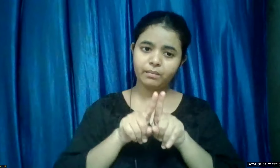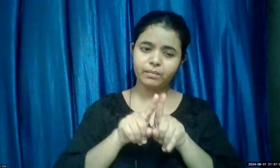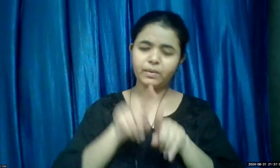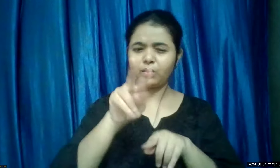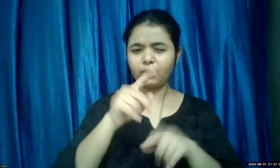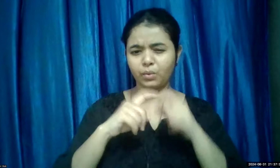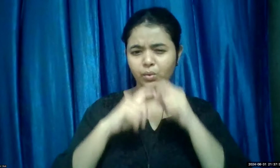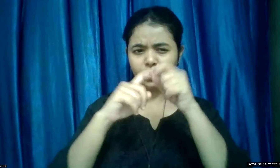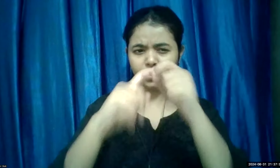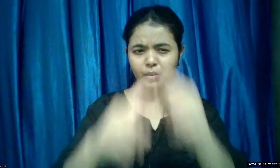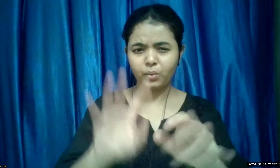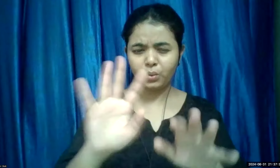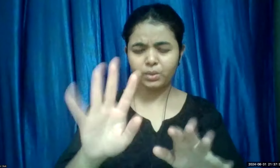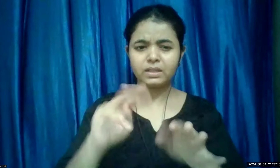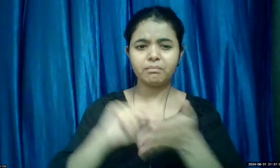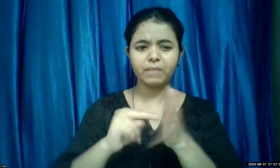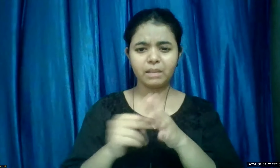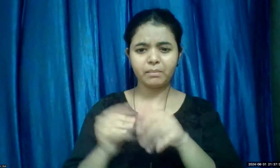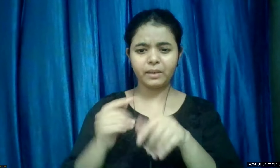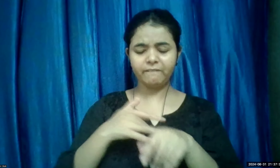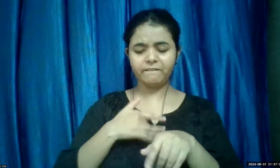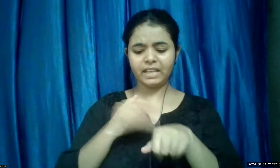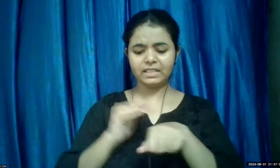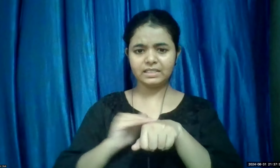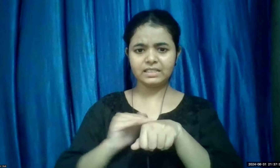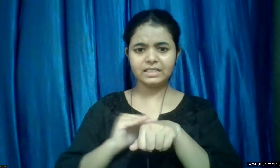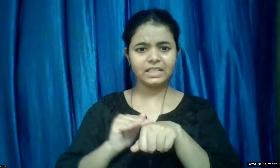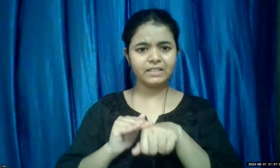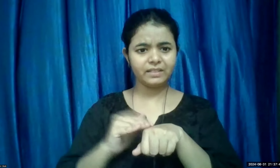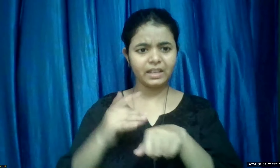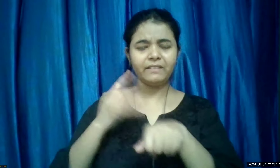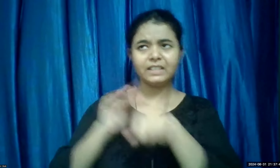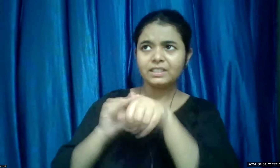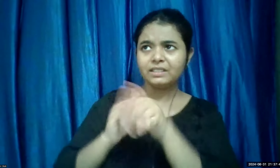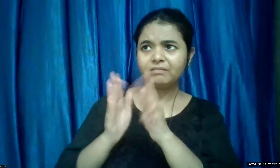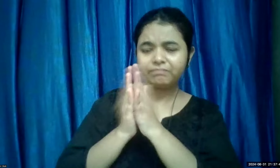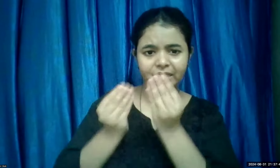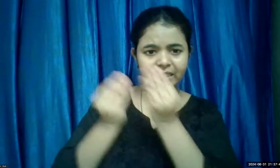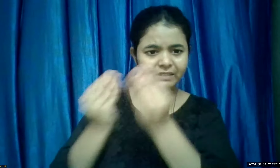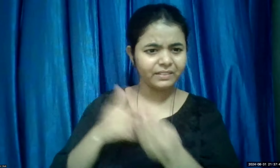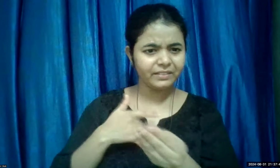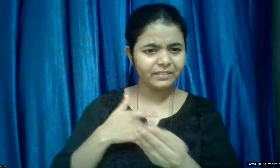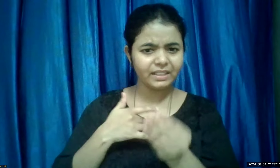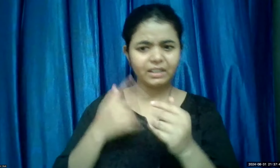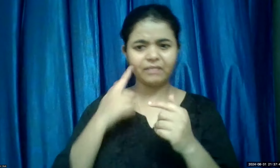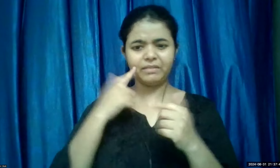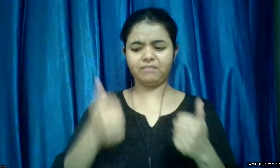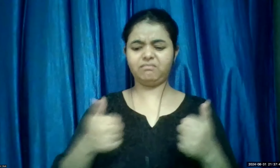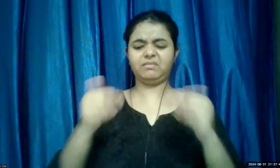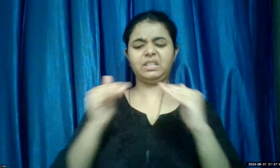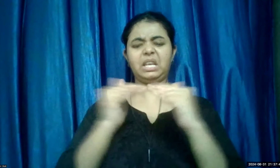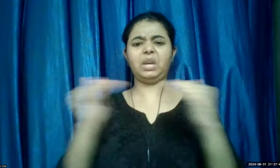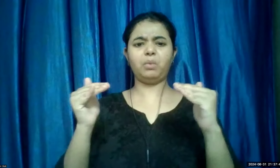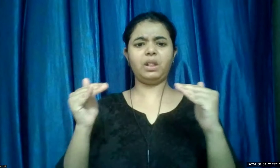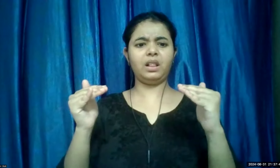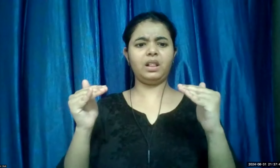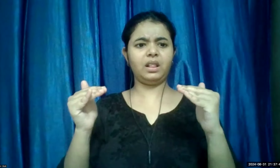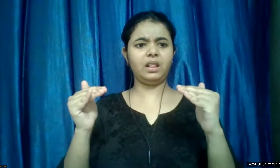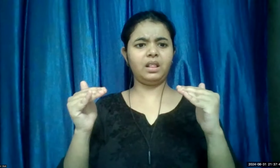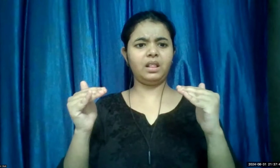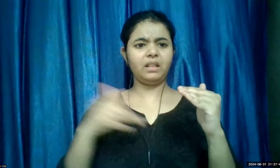सेवक और सेव्य का भाव रहेगा? इसमें तो फिर एक ही हो गया, दोनों ही उपासक हो गए, फिर सेवा किसकी होगी? अगर मैं